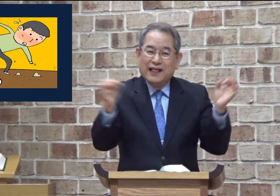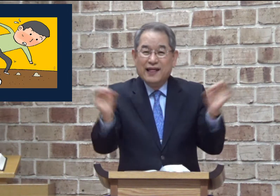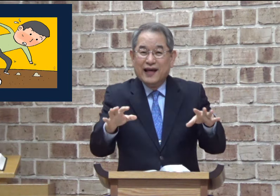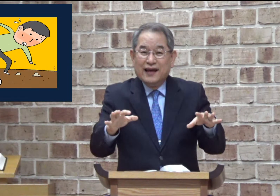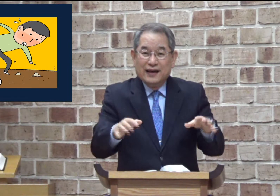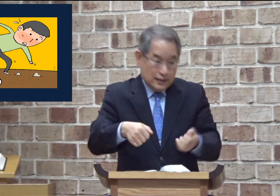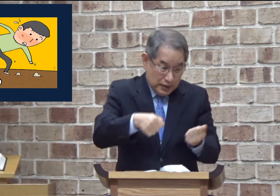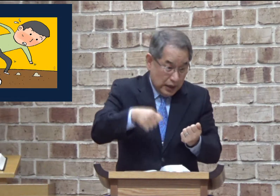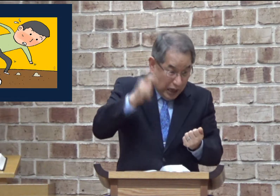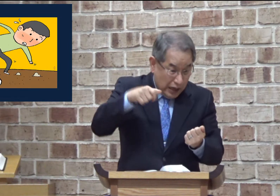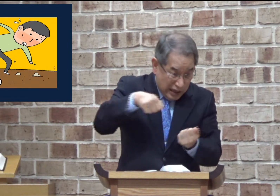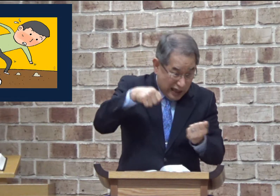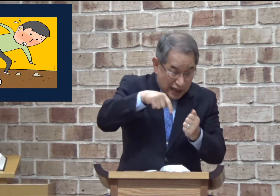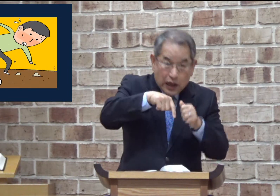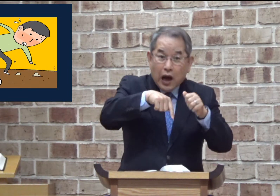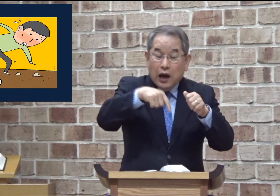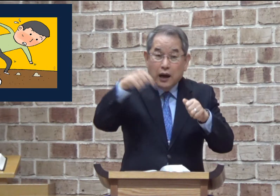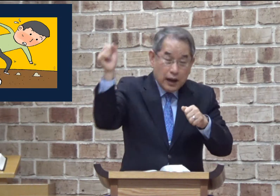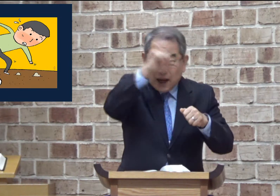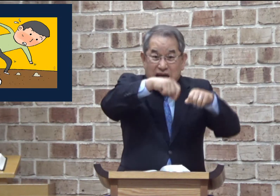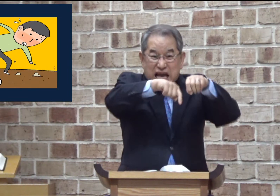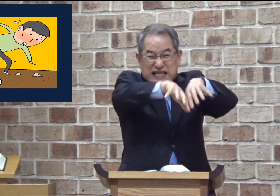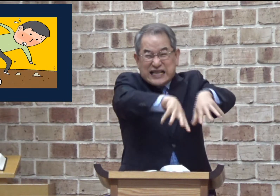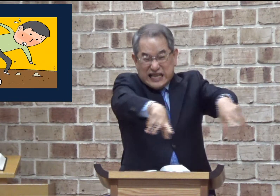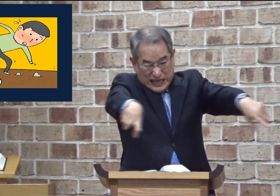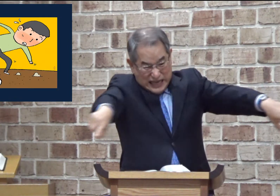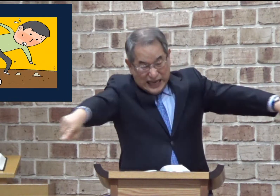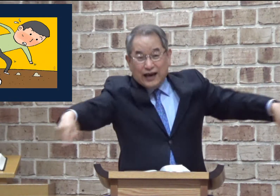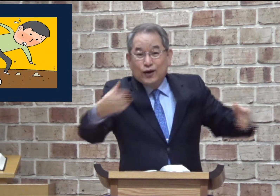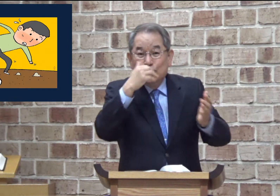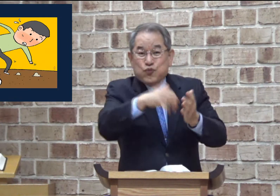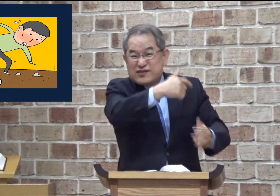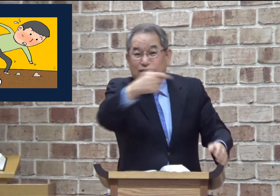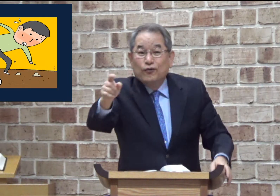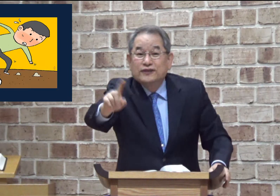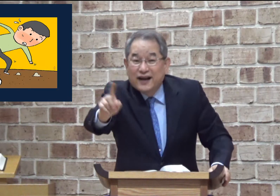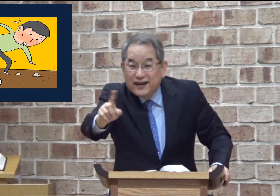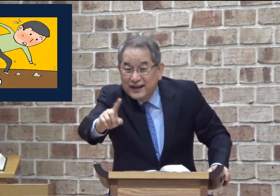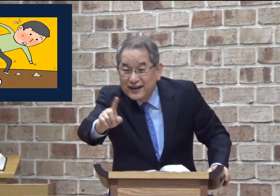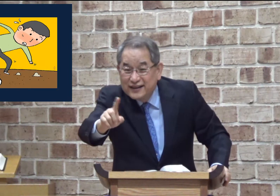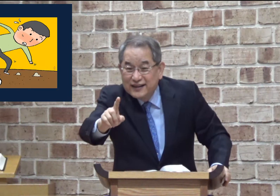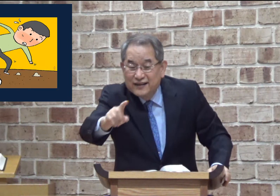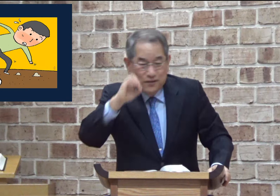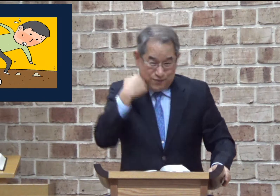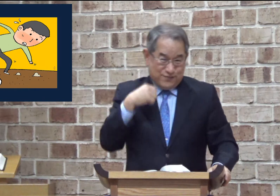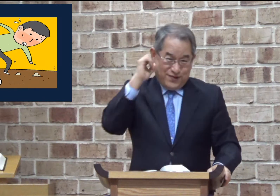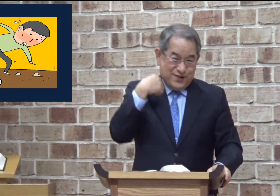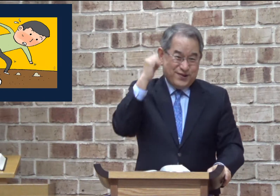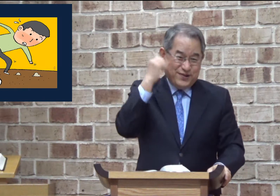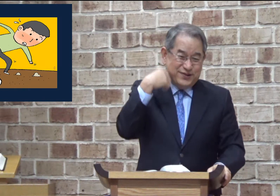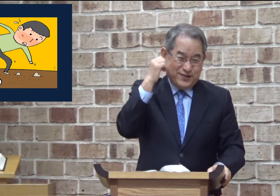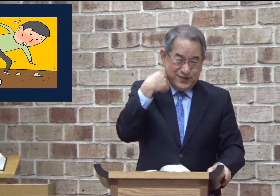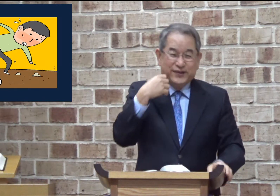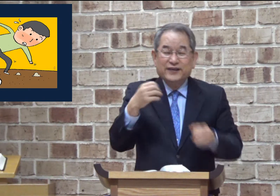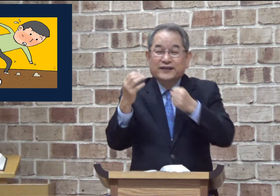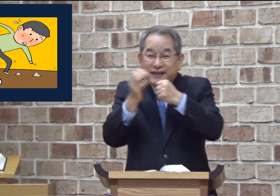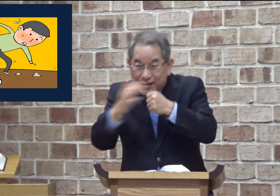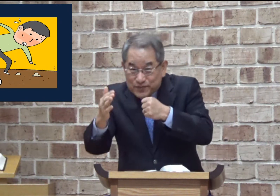그것을 파헤치지 못할 것입니다. 그냥 두면 또 다른 사람이 넘어질 것입니다. 그것을 없애는